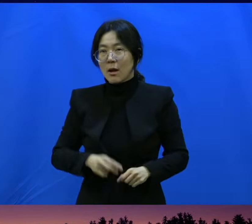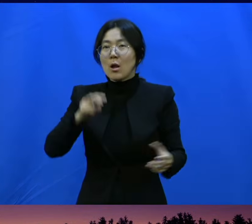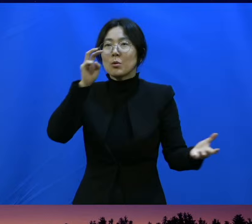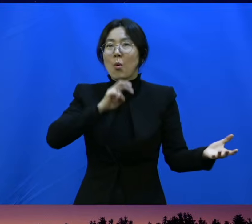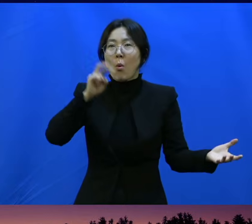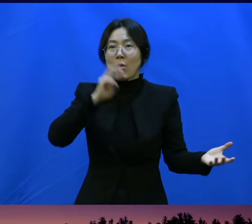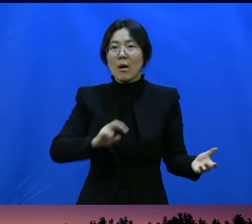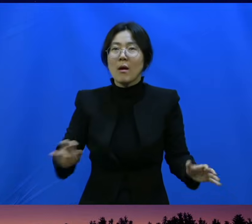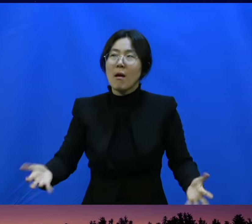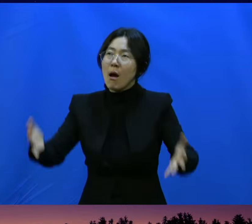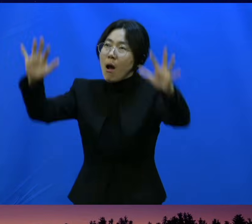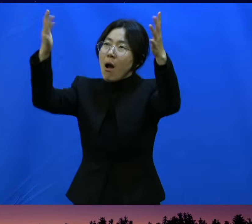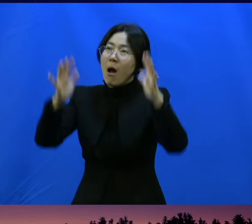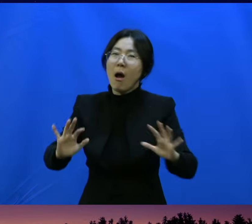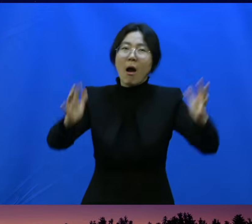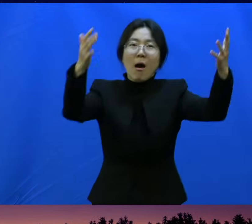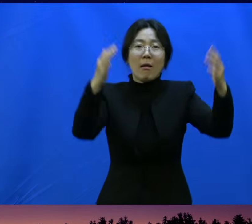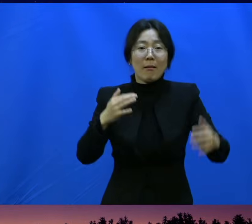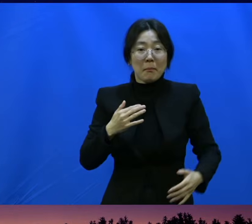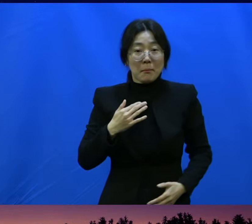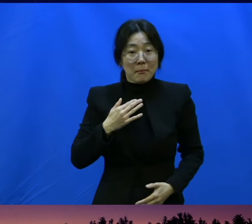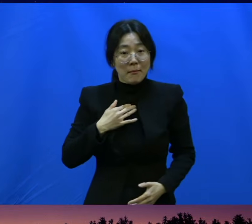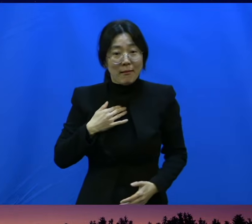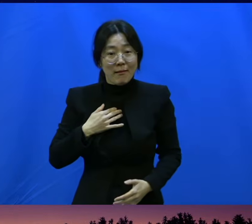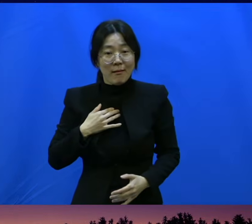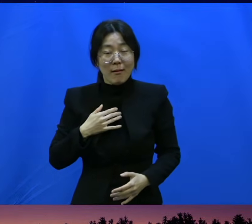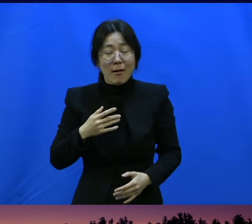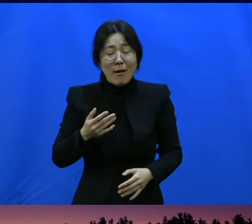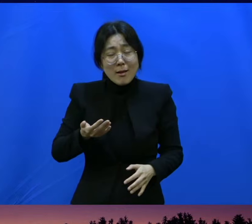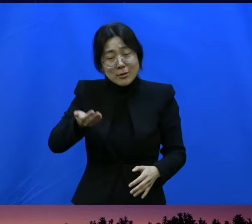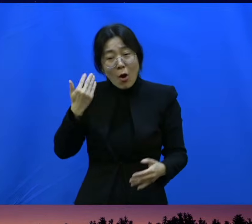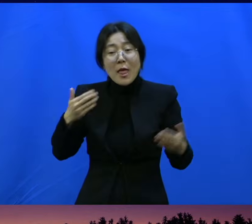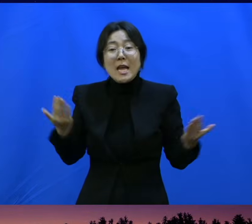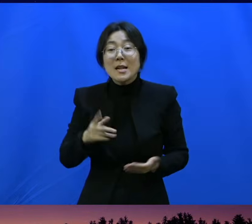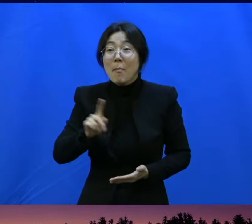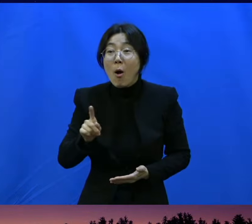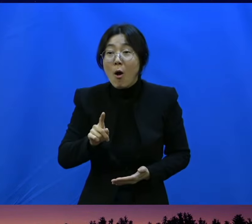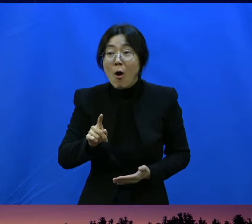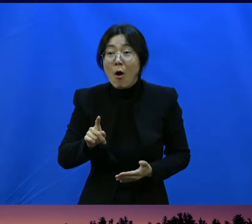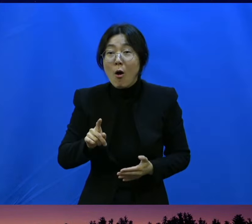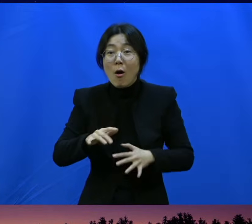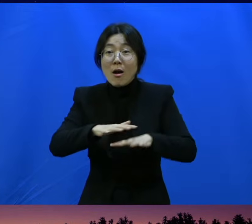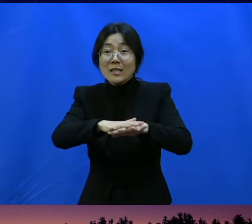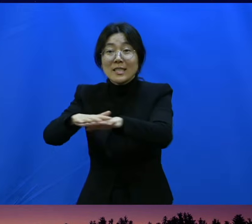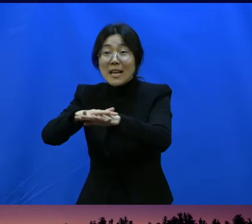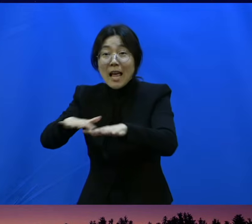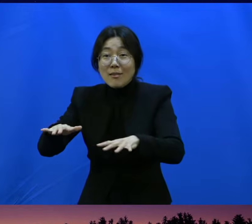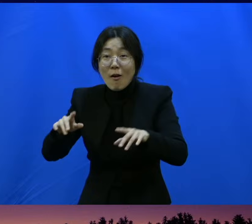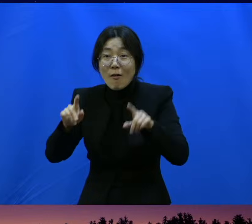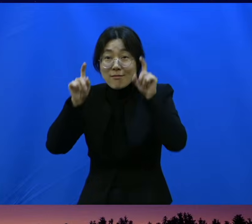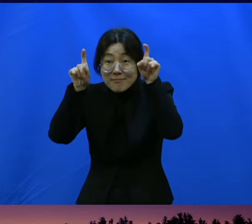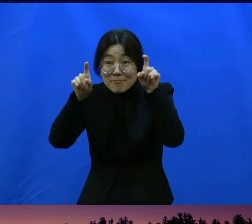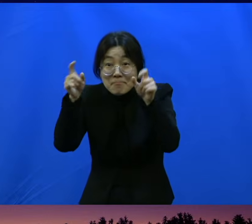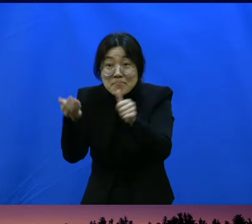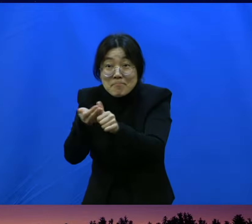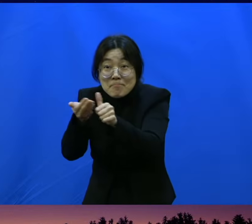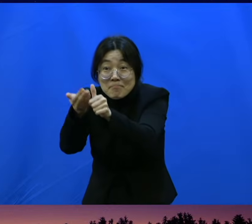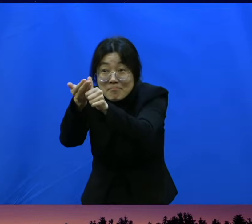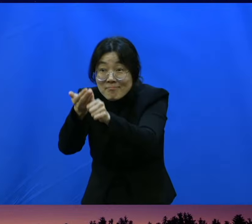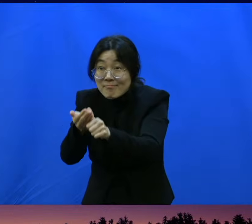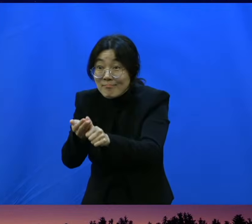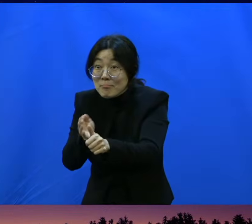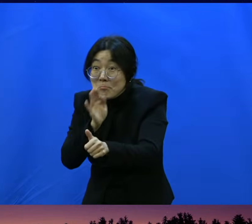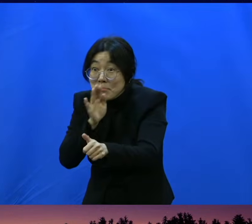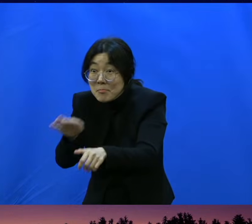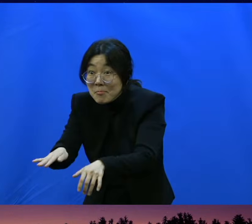여러분 이게 목동에 불과했잖아요. 목동. 들에서 양을 치던 목동이었거든요. 근데